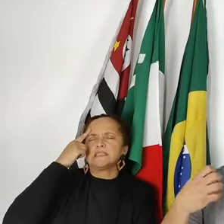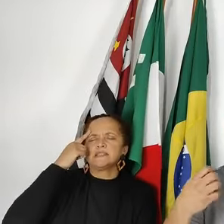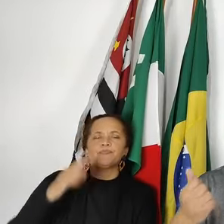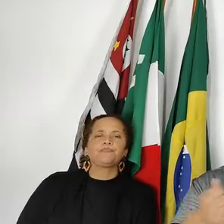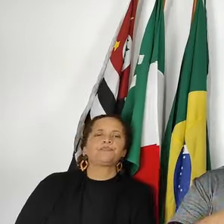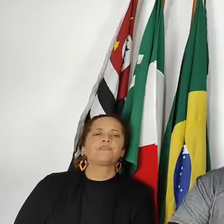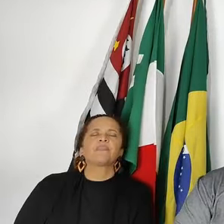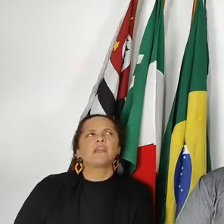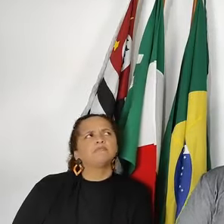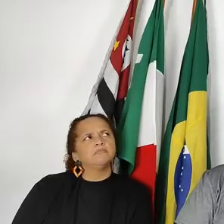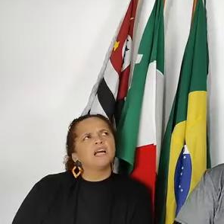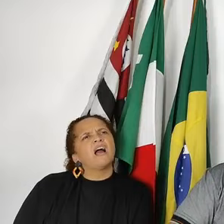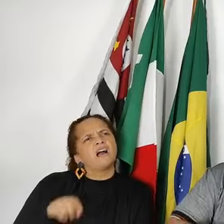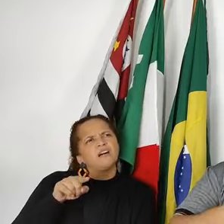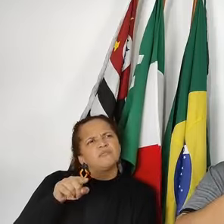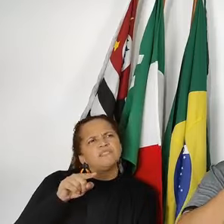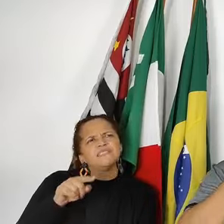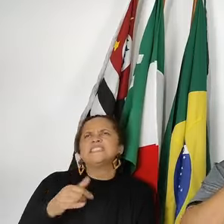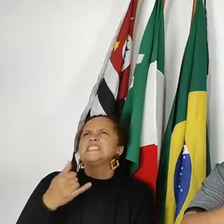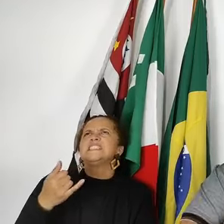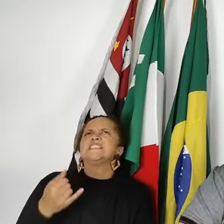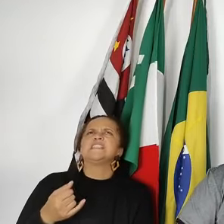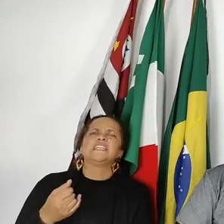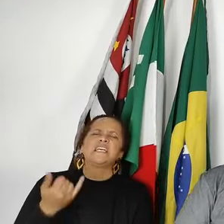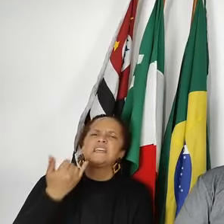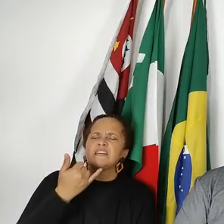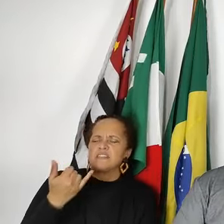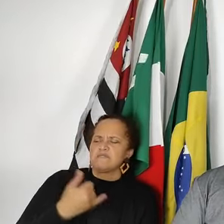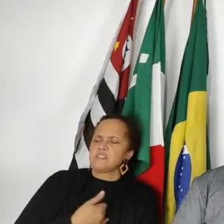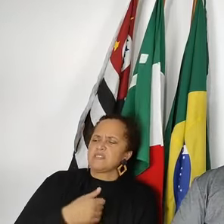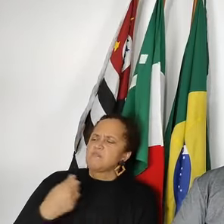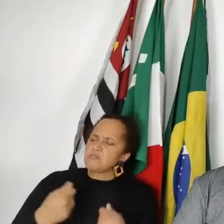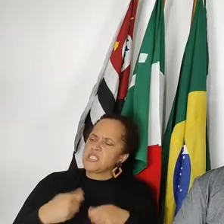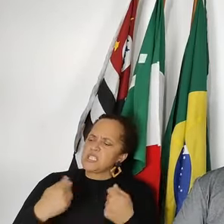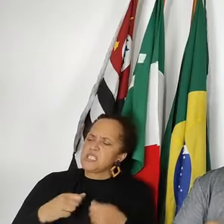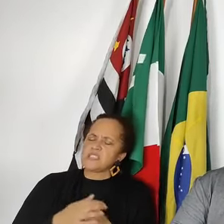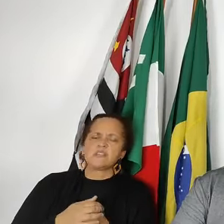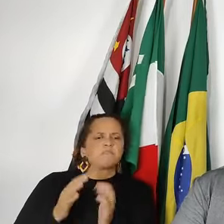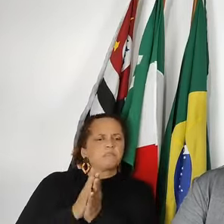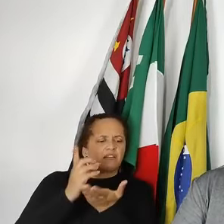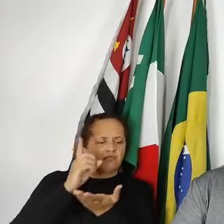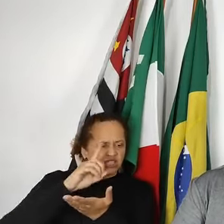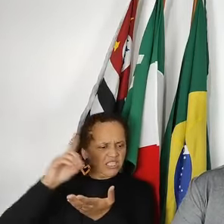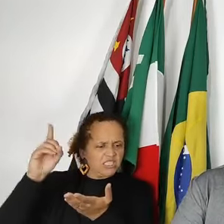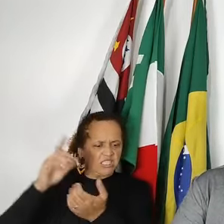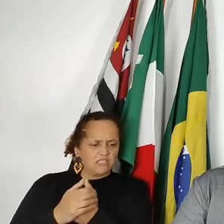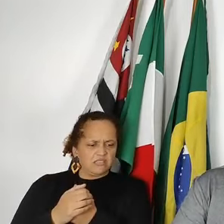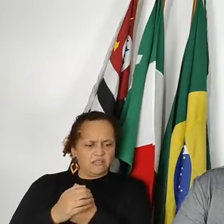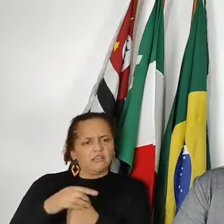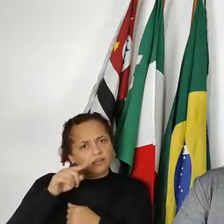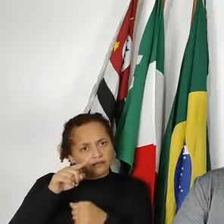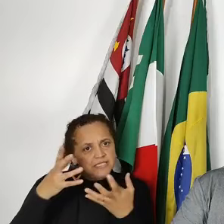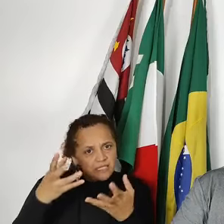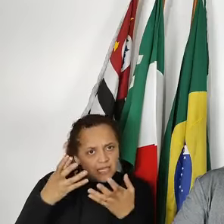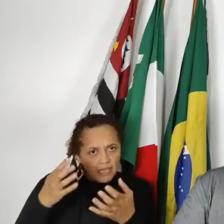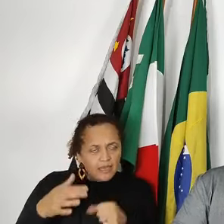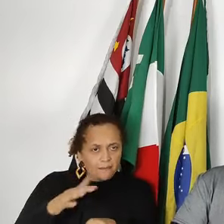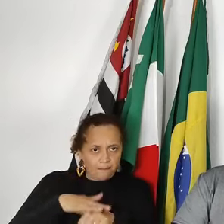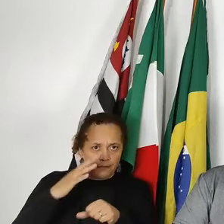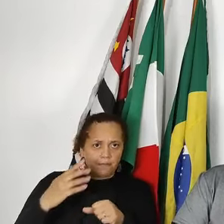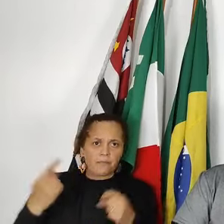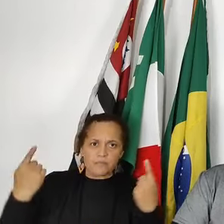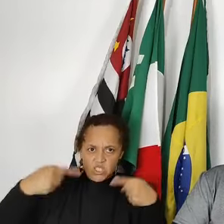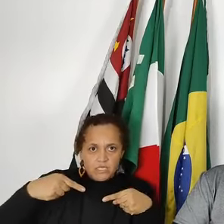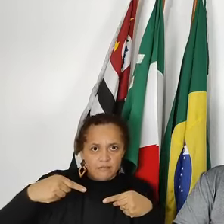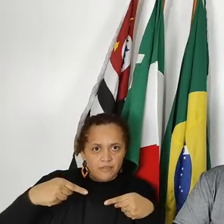falando que a gente precisa preencher, que a gente precisa nos encher da palavra. Você quer maior desafio, que foi para